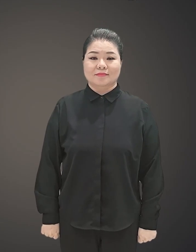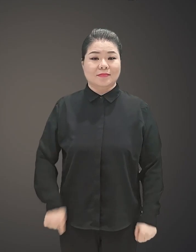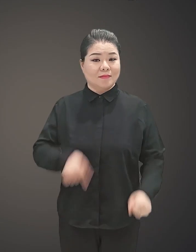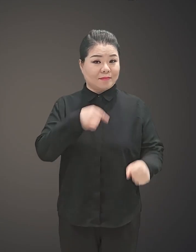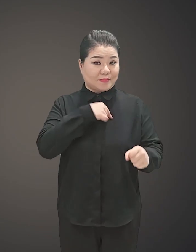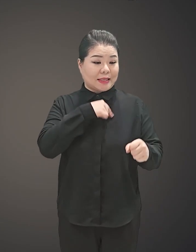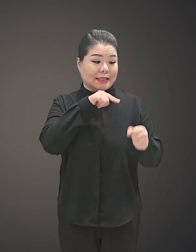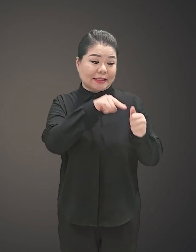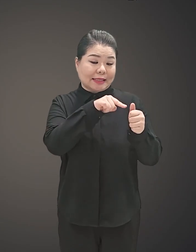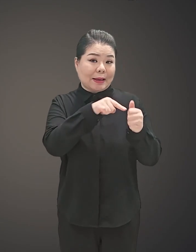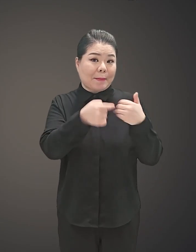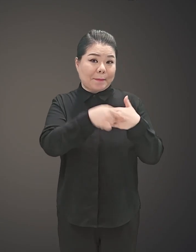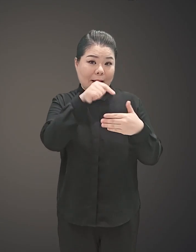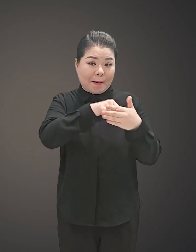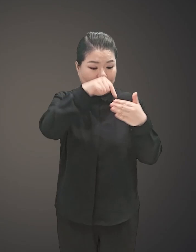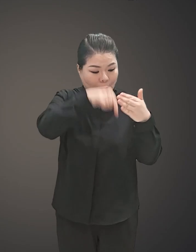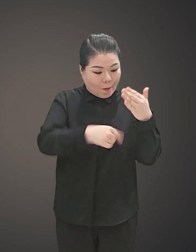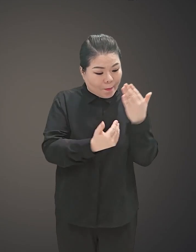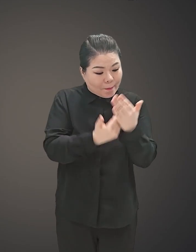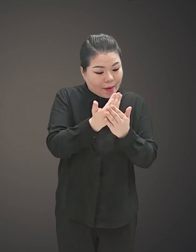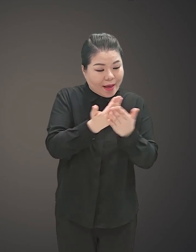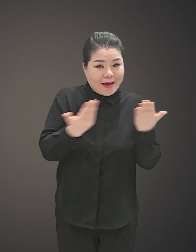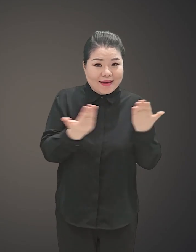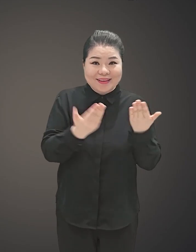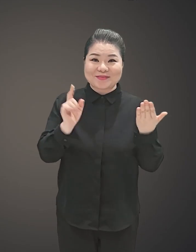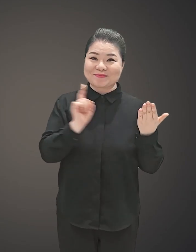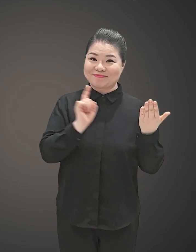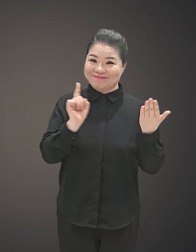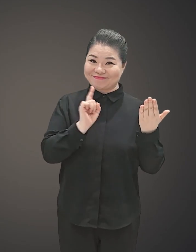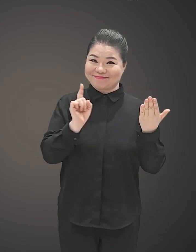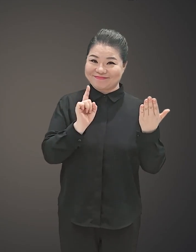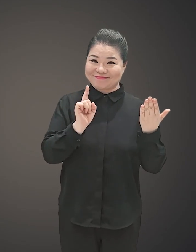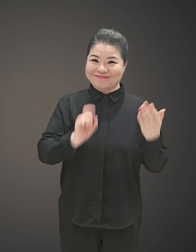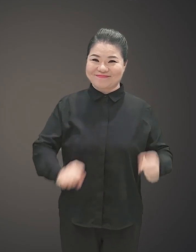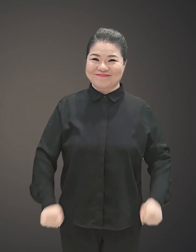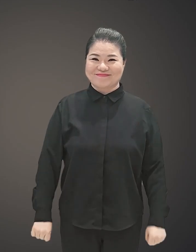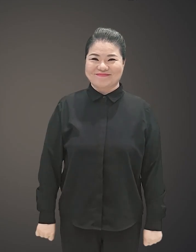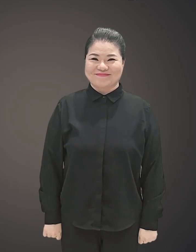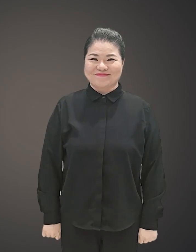도대체 지우의 마음속에서 무슨 일이 일어나고 있는 걸까요?